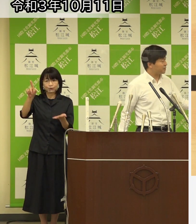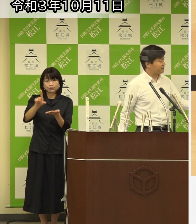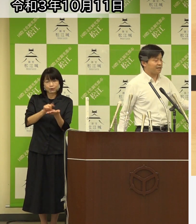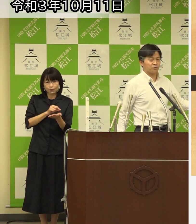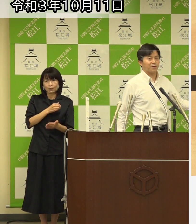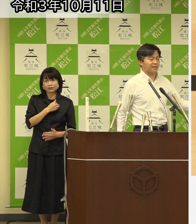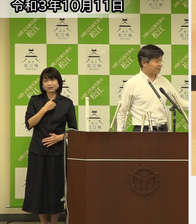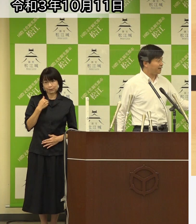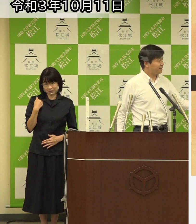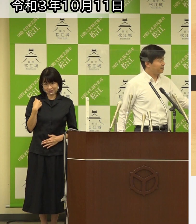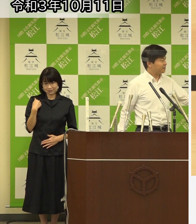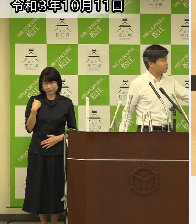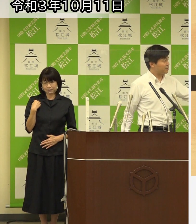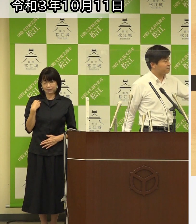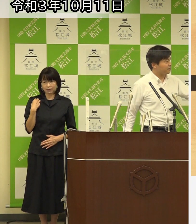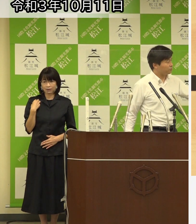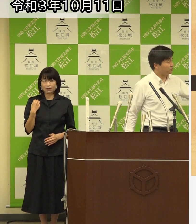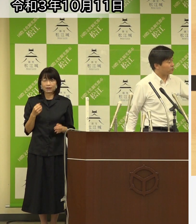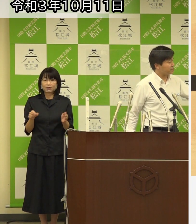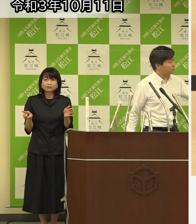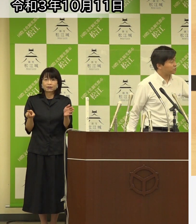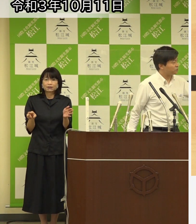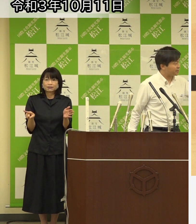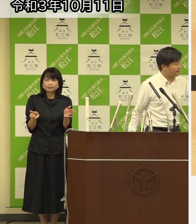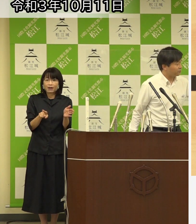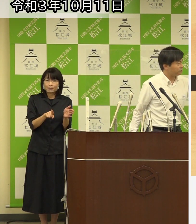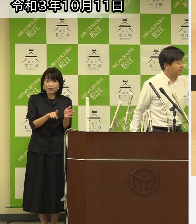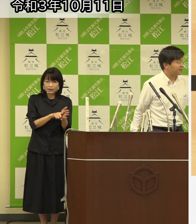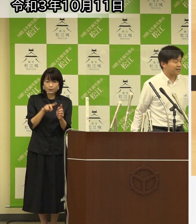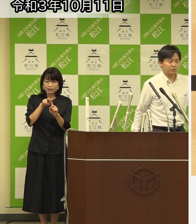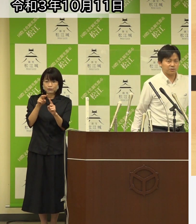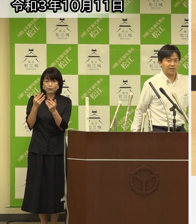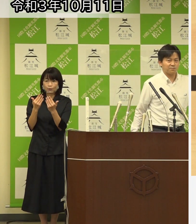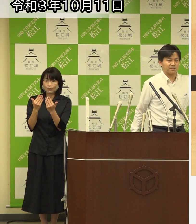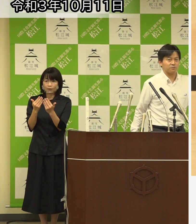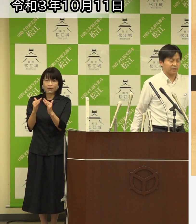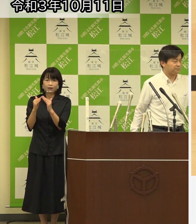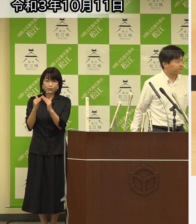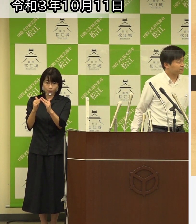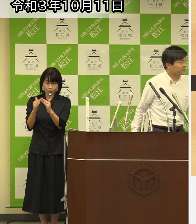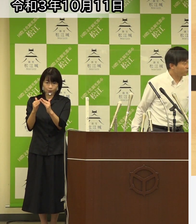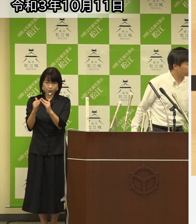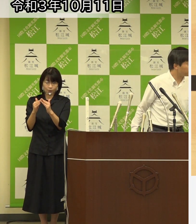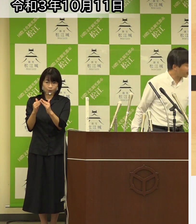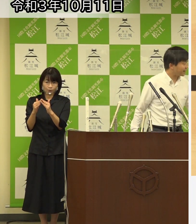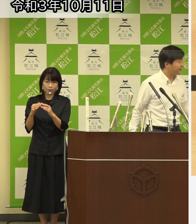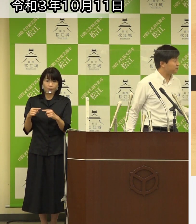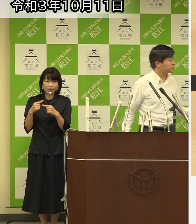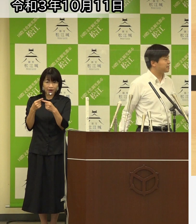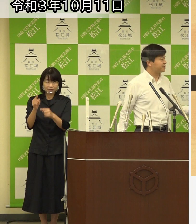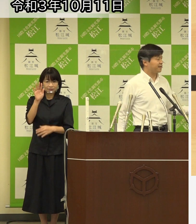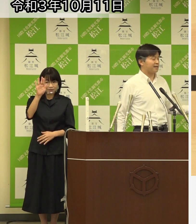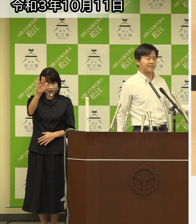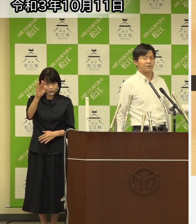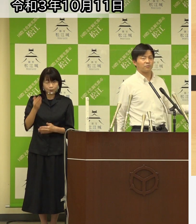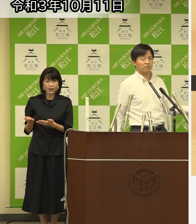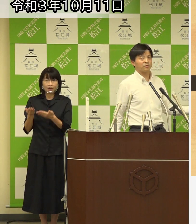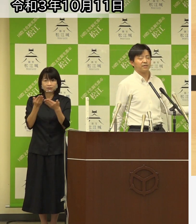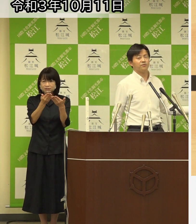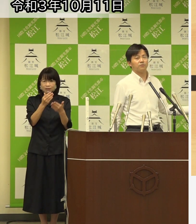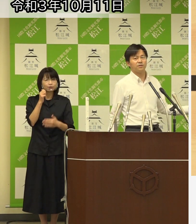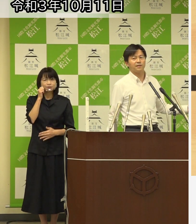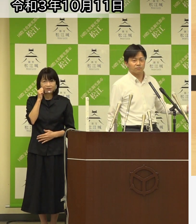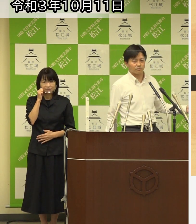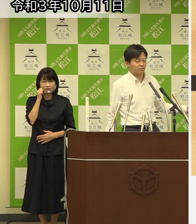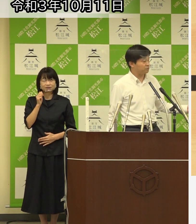で、これまで対象外だった小学生のお子さんをお持ちの方の受け入れが可能になりますので、ご兄弟一緒にですね預かること